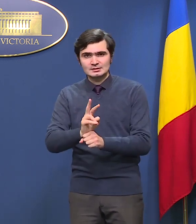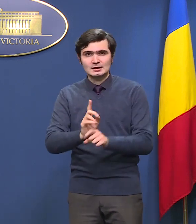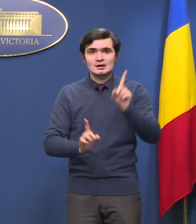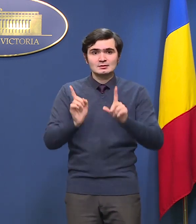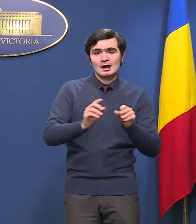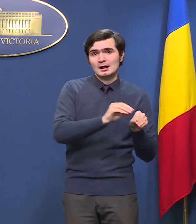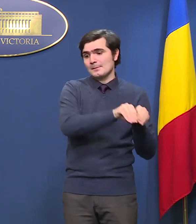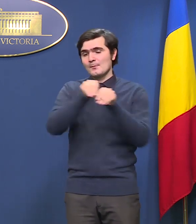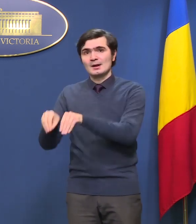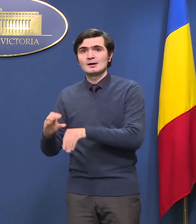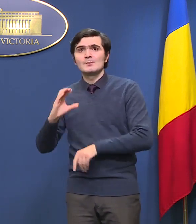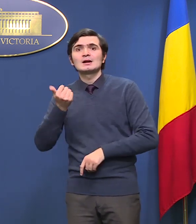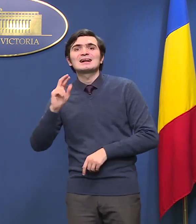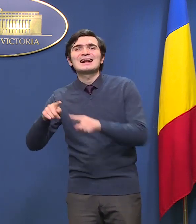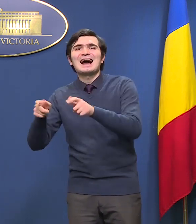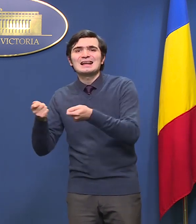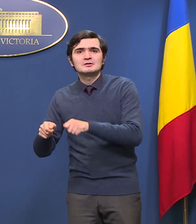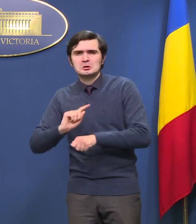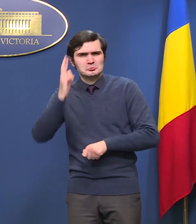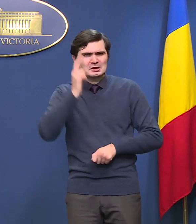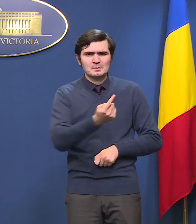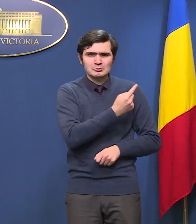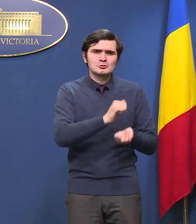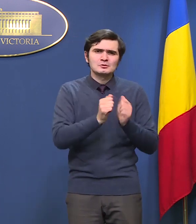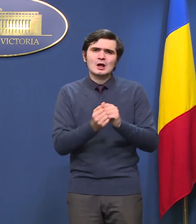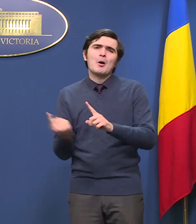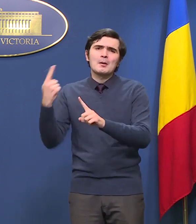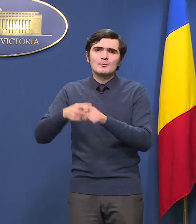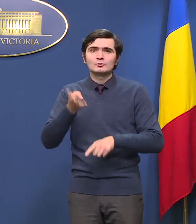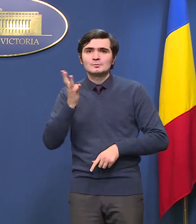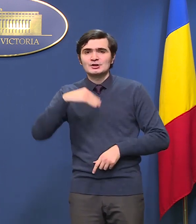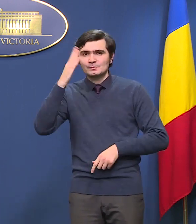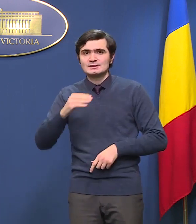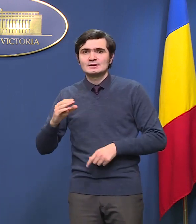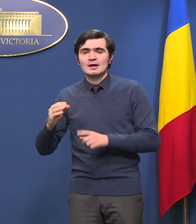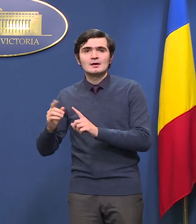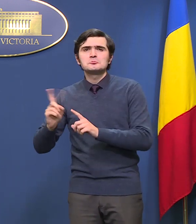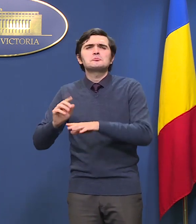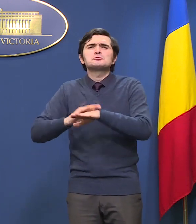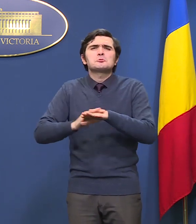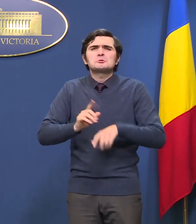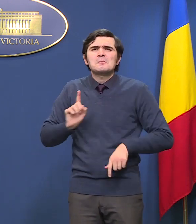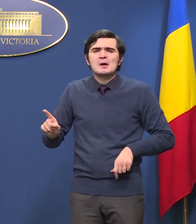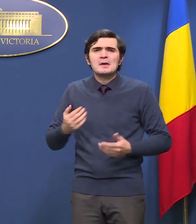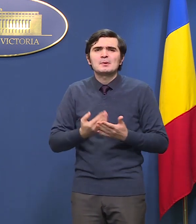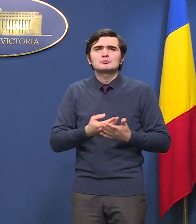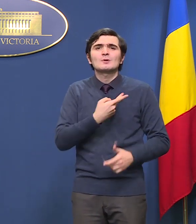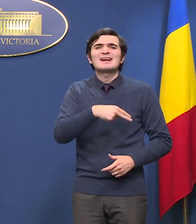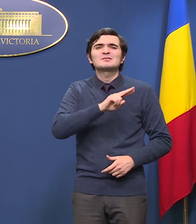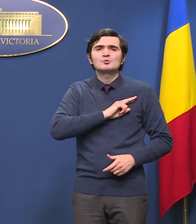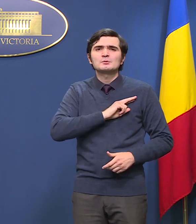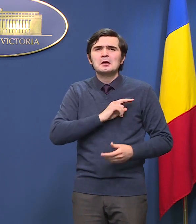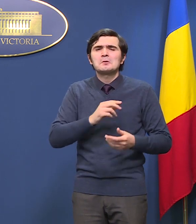carantină dacă nu respectă izolarea la domiciliu sau le mai dăm 14 zile de carantină, nu exonerează de răspunderea contravențională